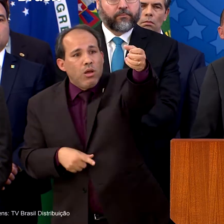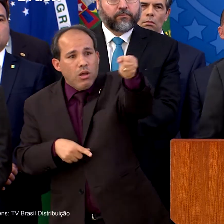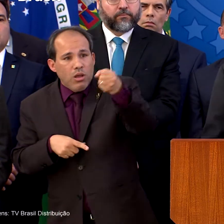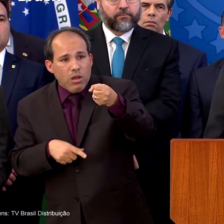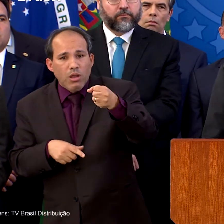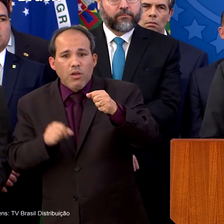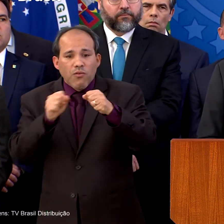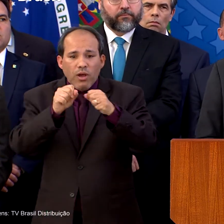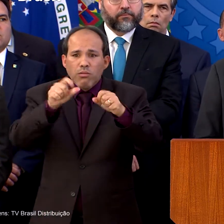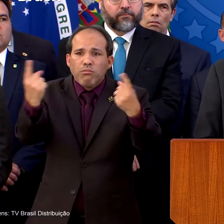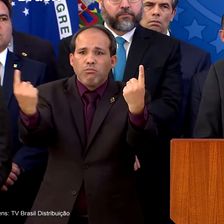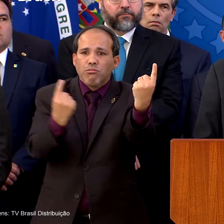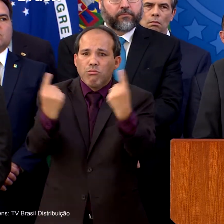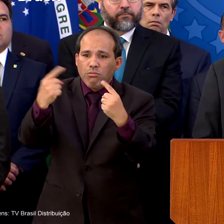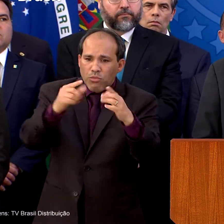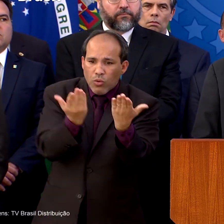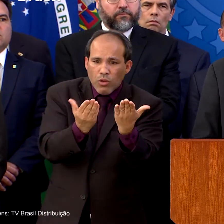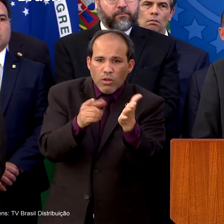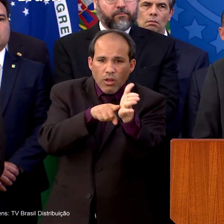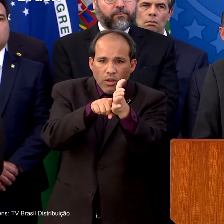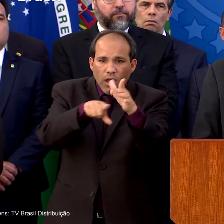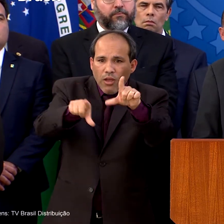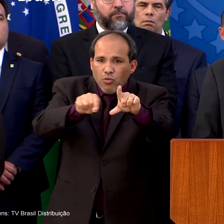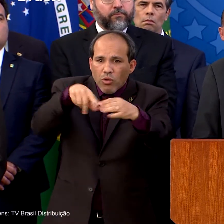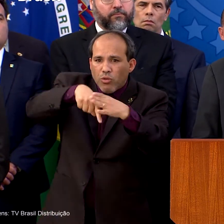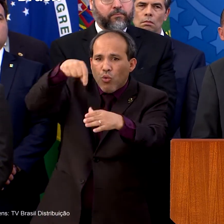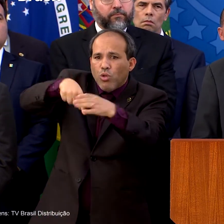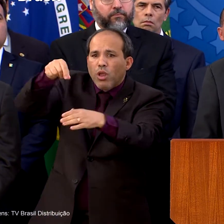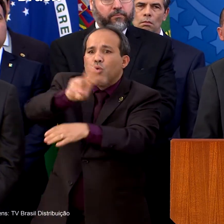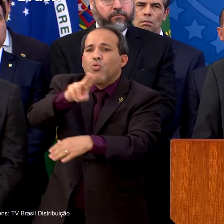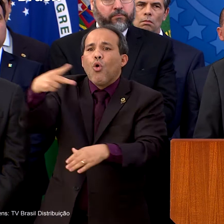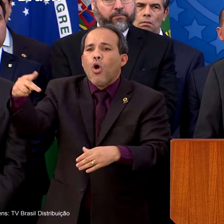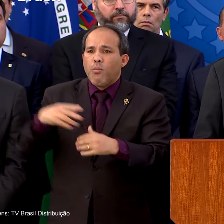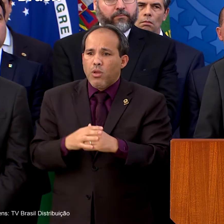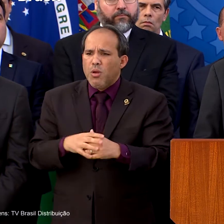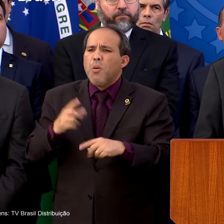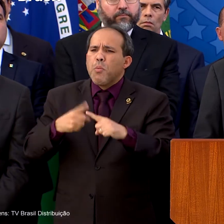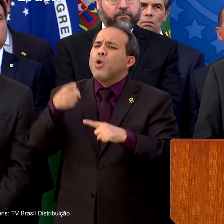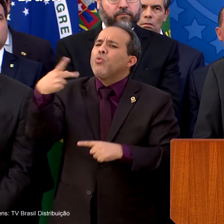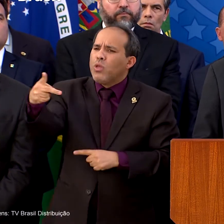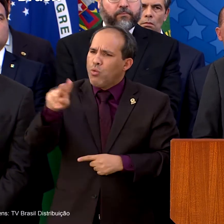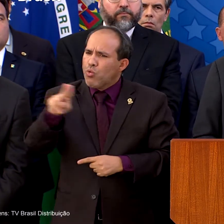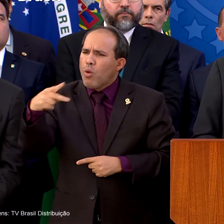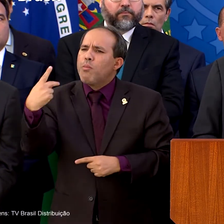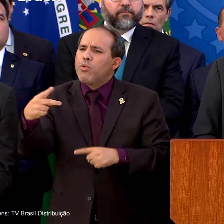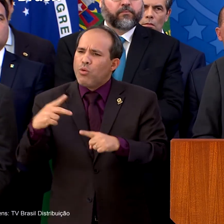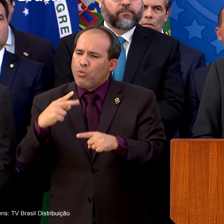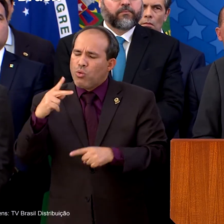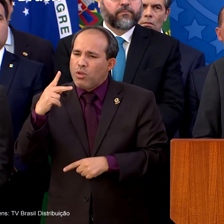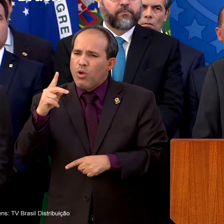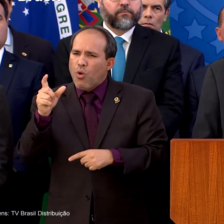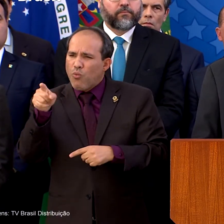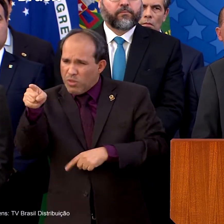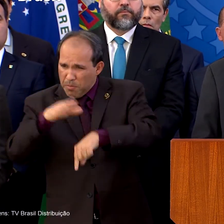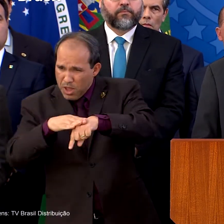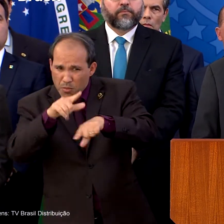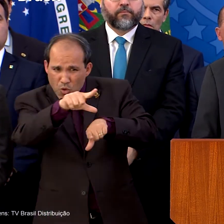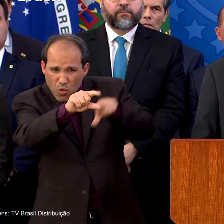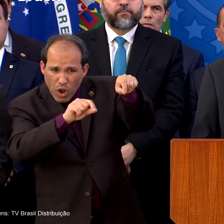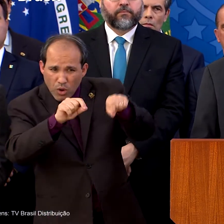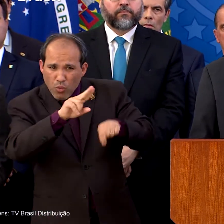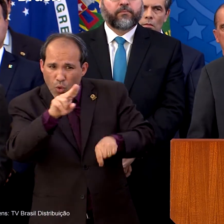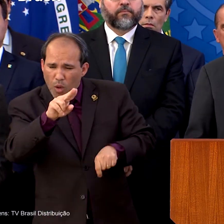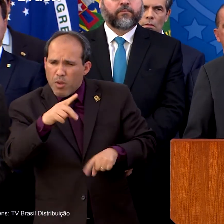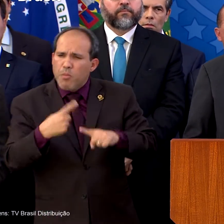tem condições de fazer o sorteio é porque tem que ser o dele ah e não um possivelmente o meu